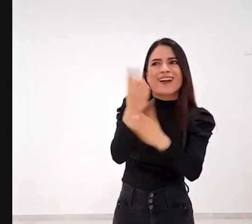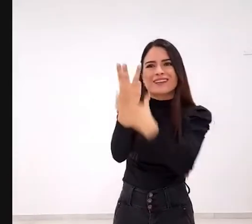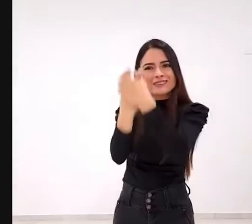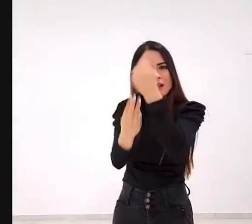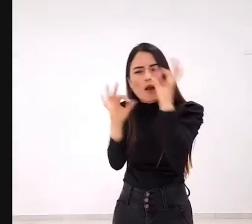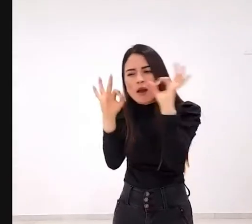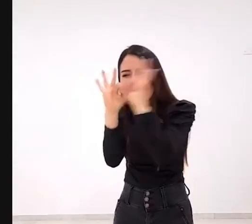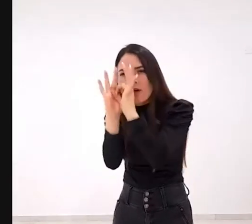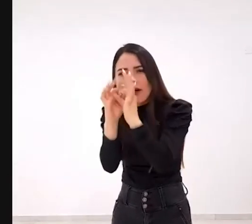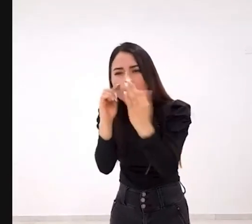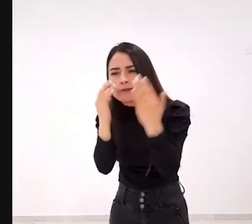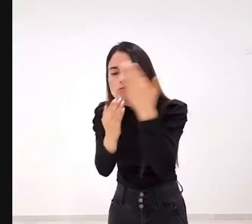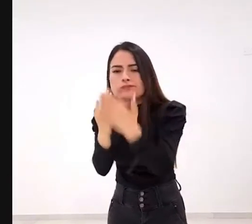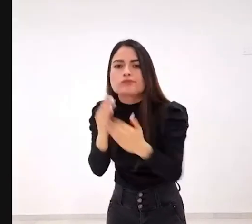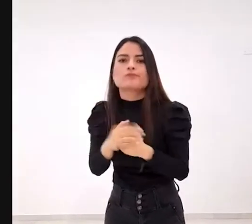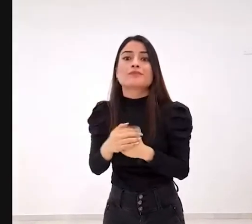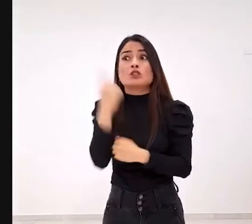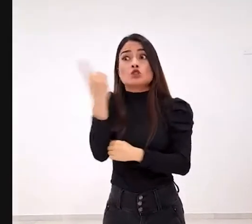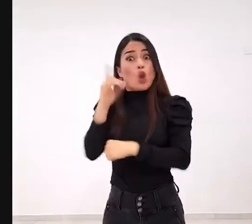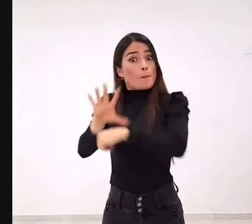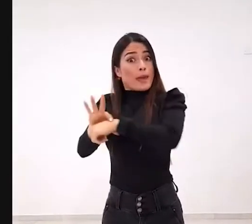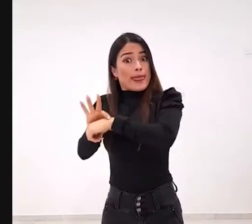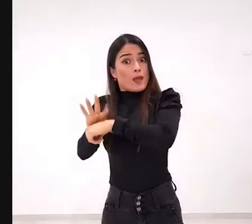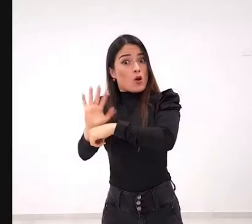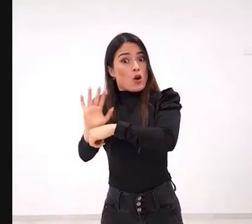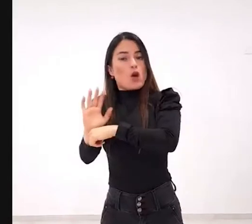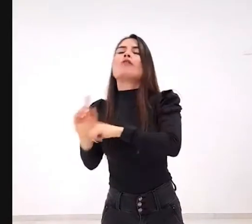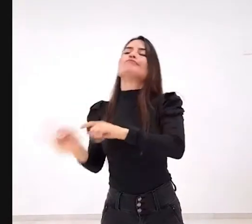un análisis social